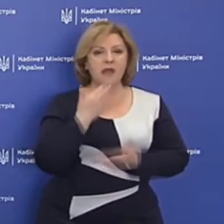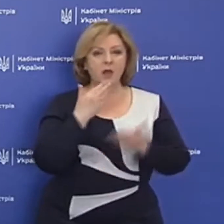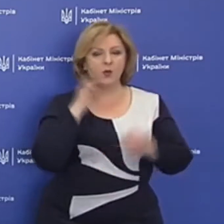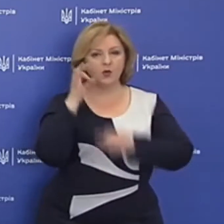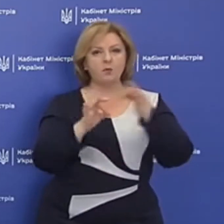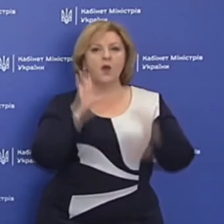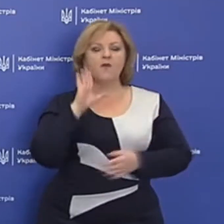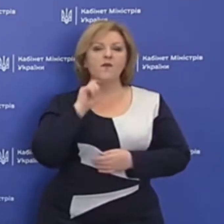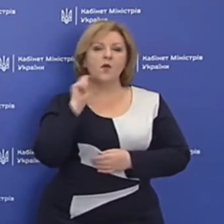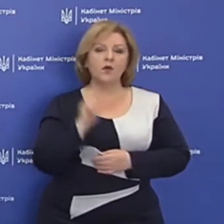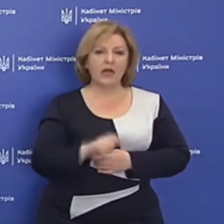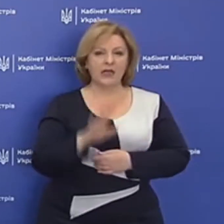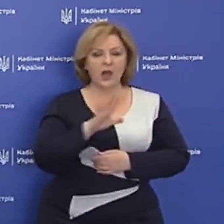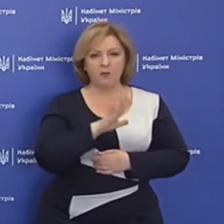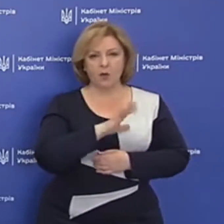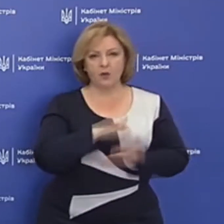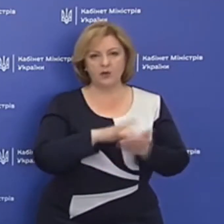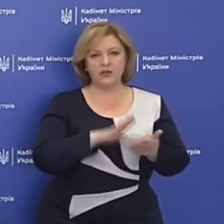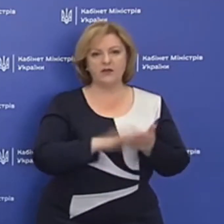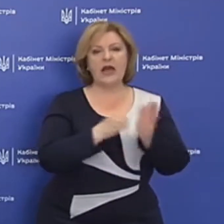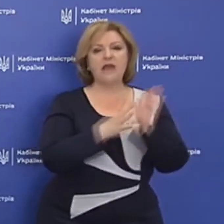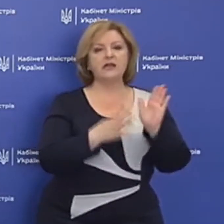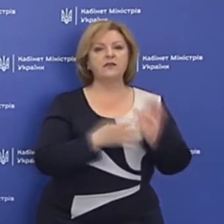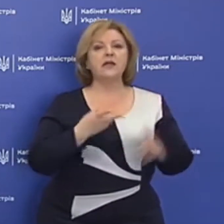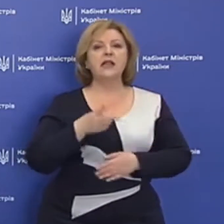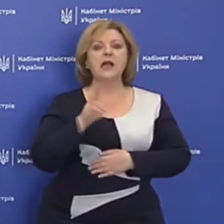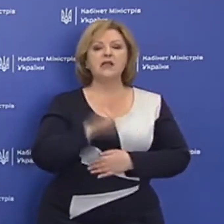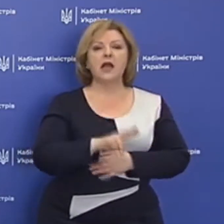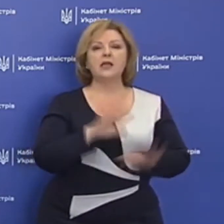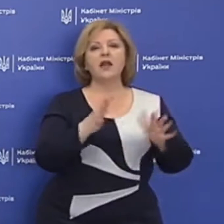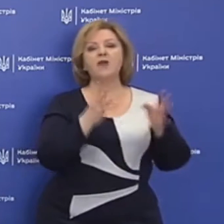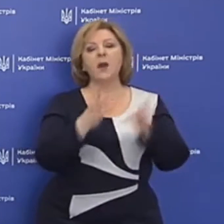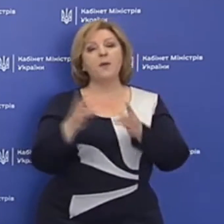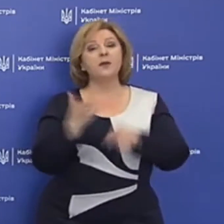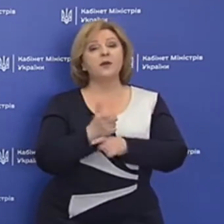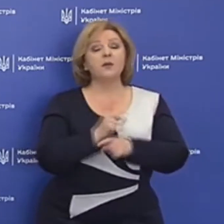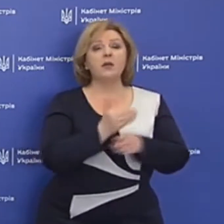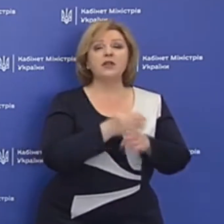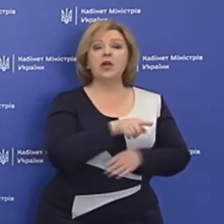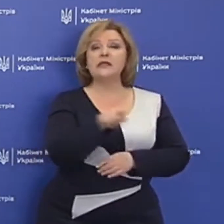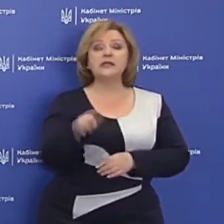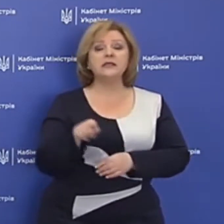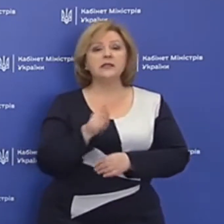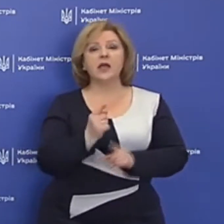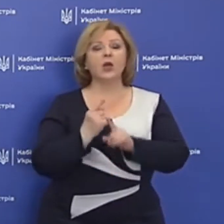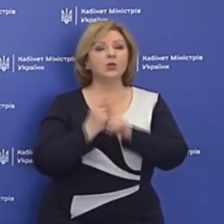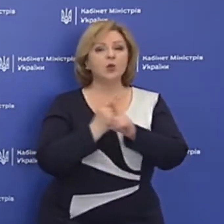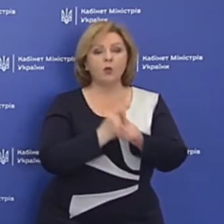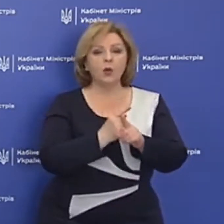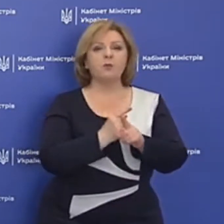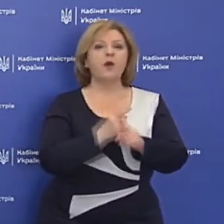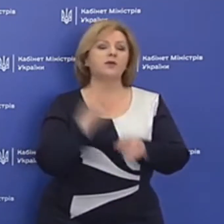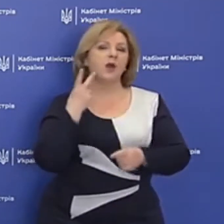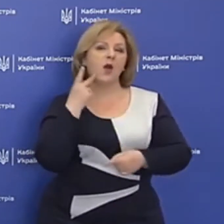в Україні було зафіксовано 19 летальних випадків. Більша частина з яких супроводжувалась